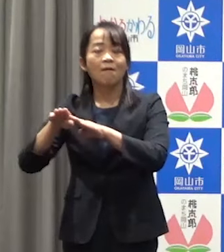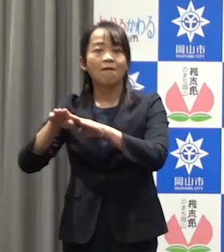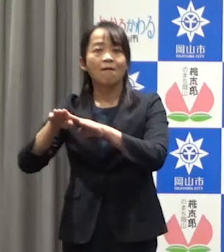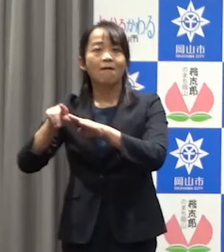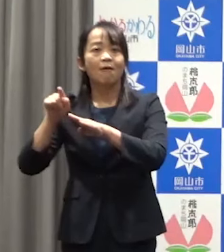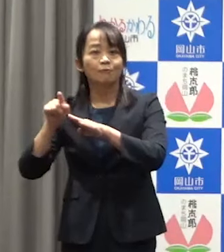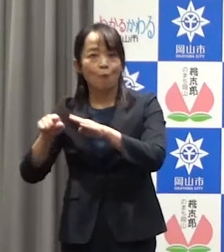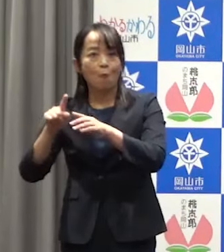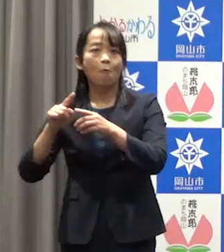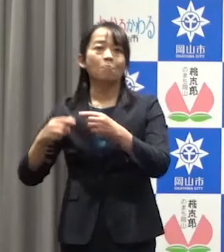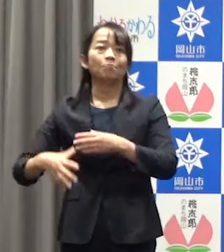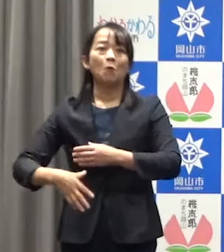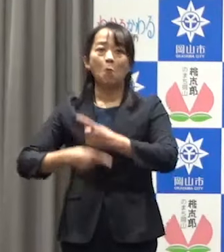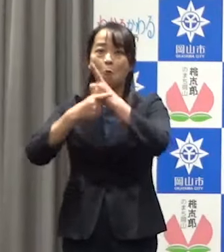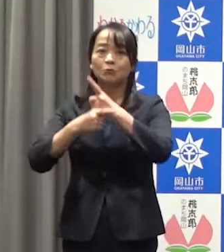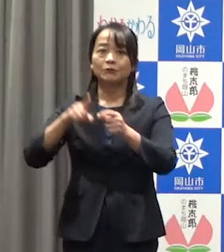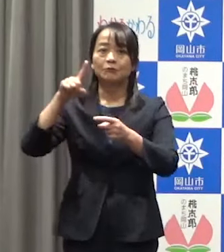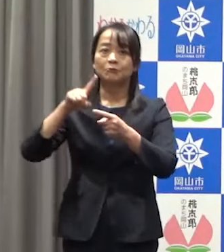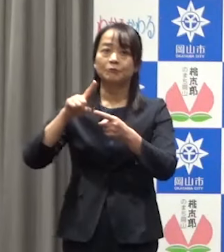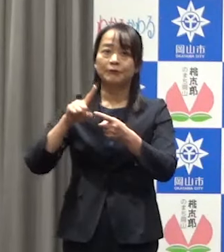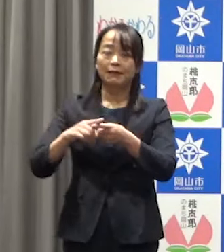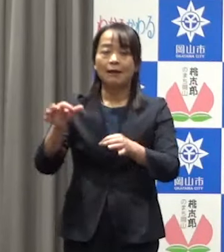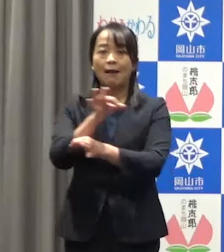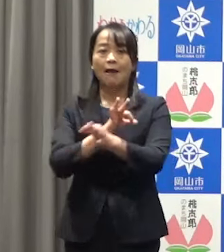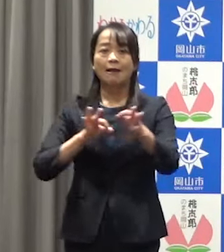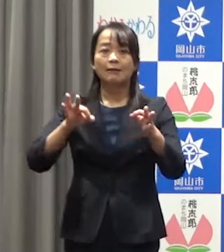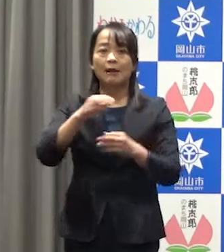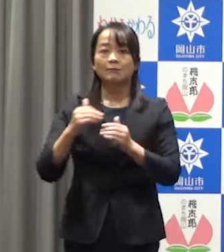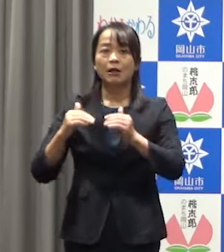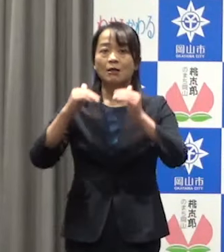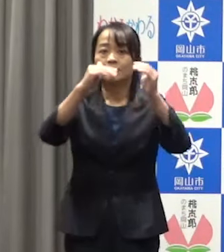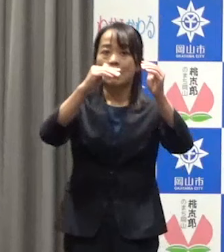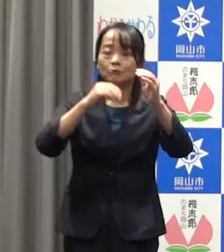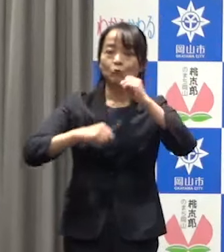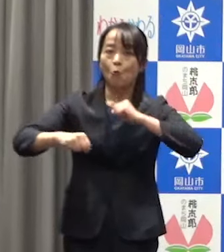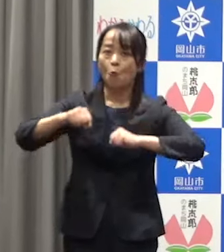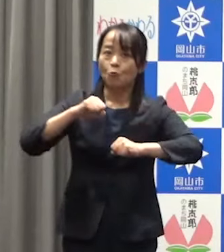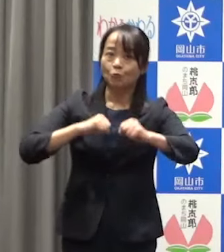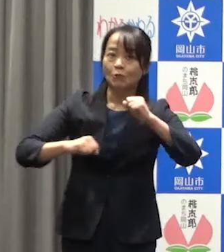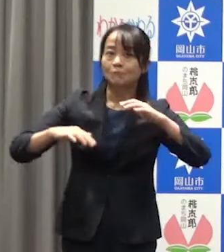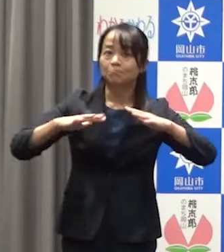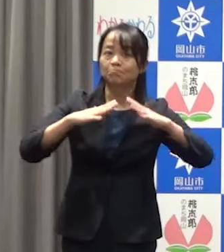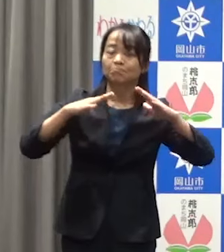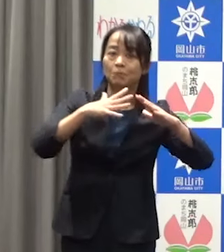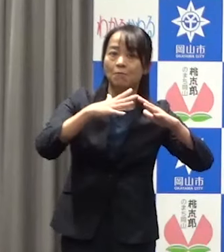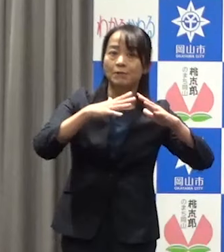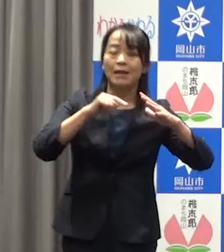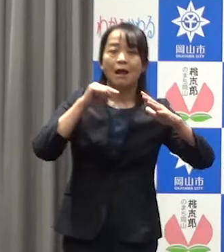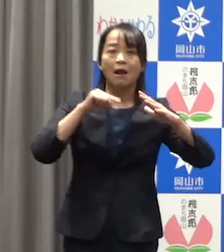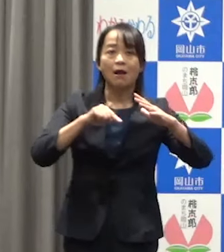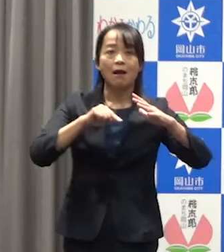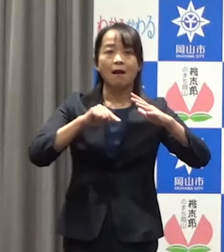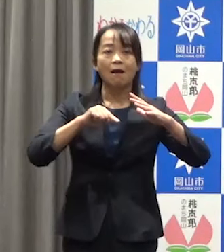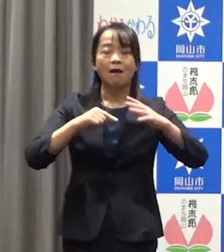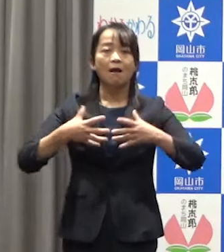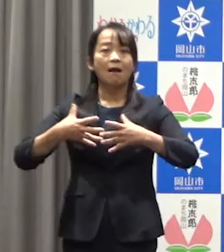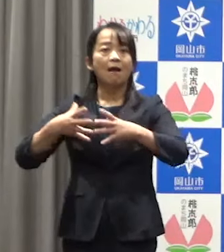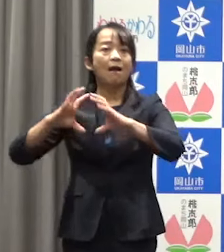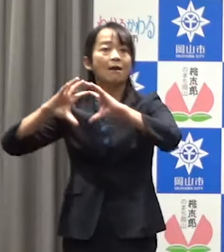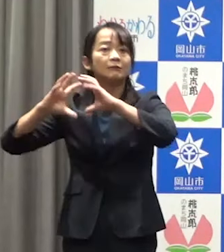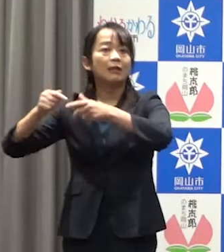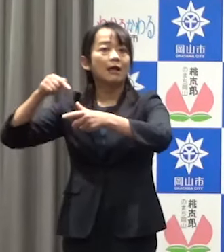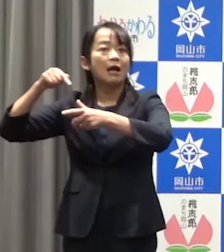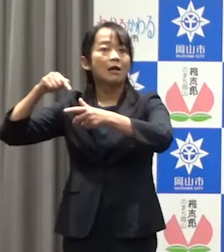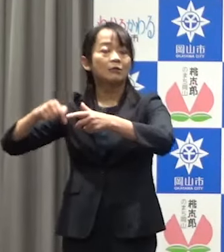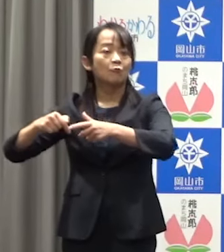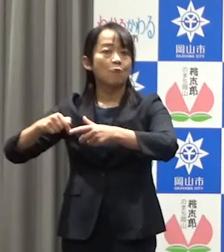な経済成長に取り組むことを約束した世界の約60の都市の首長